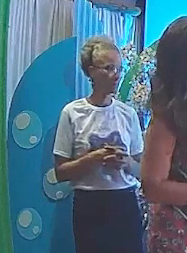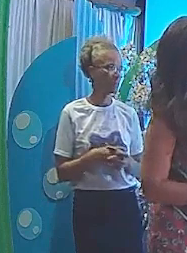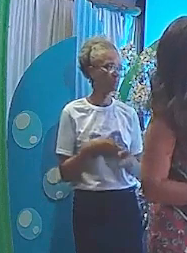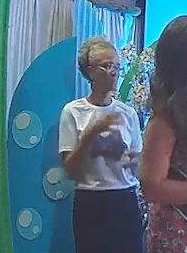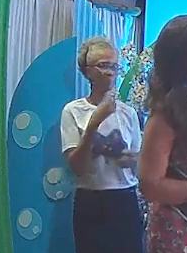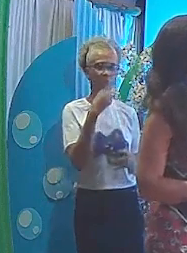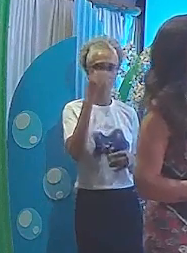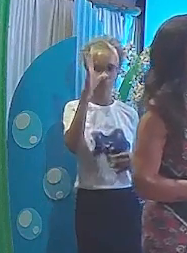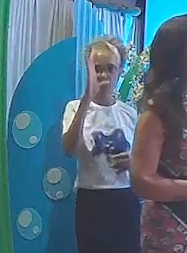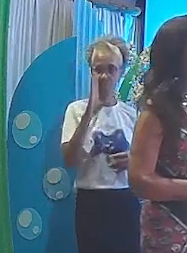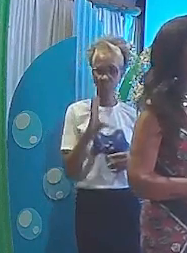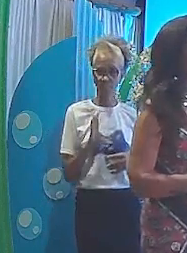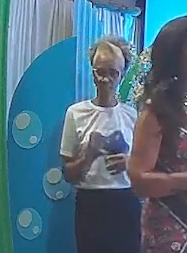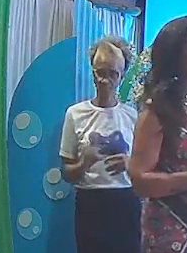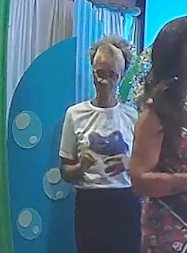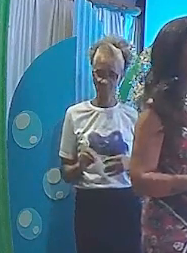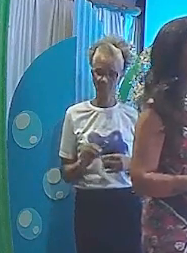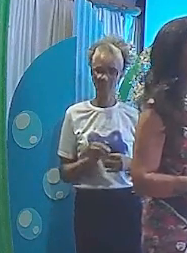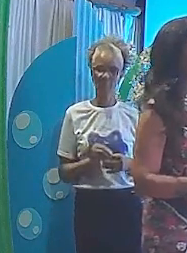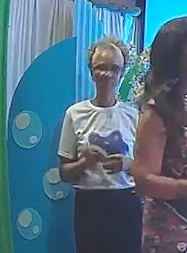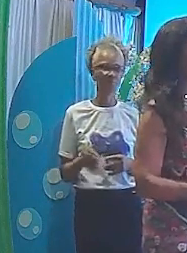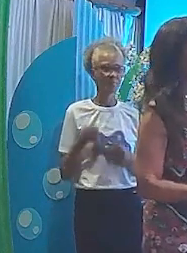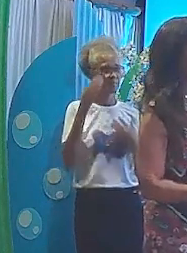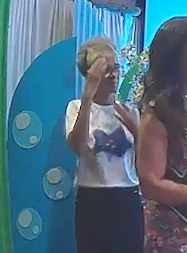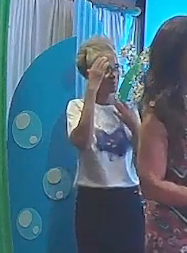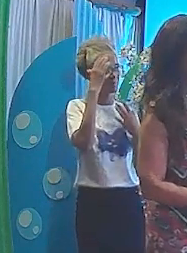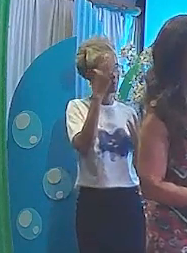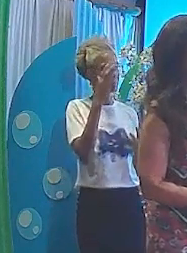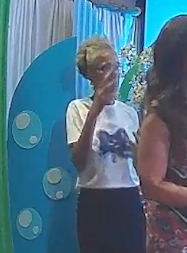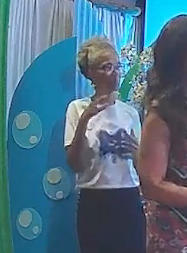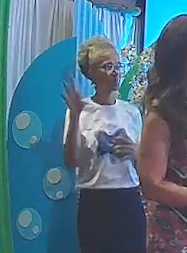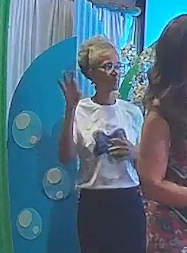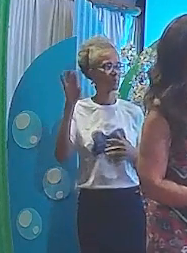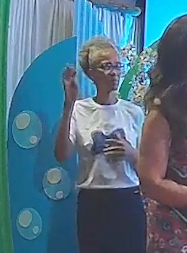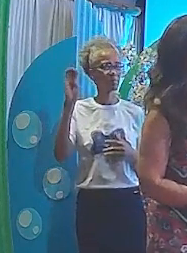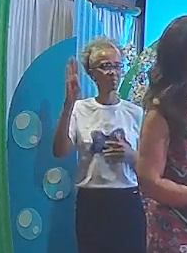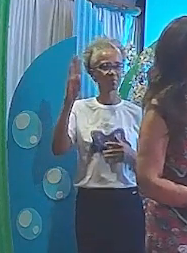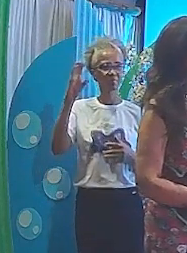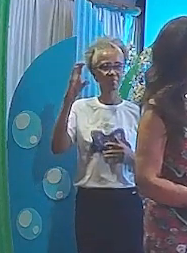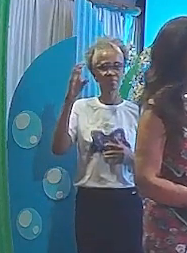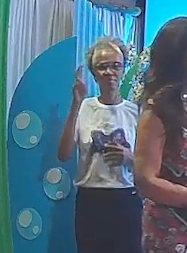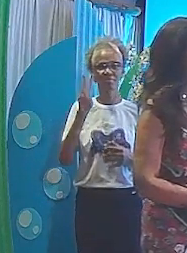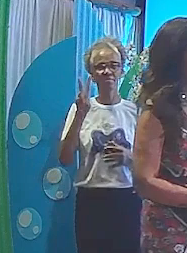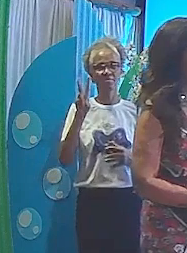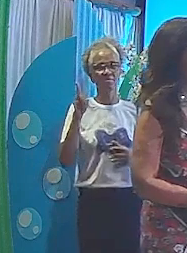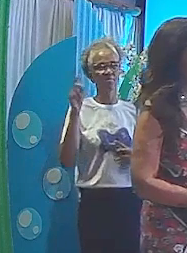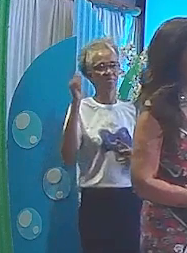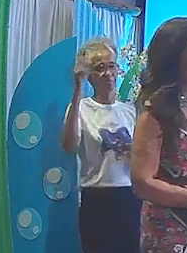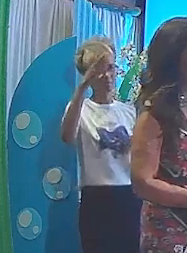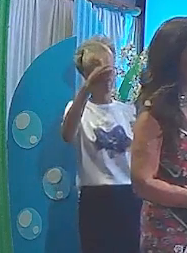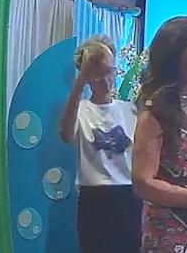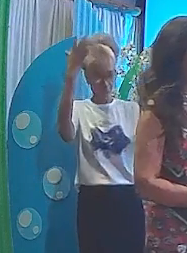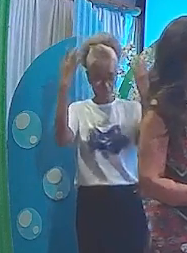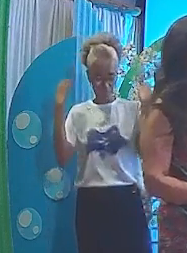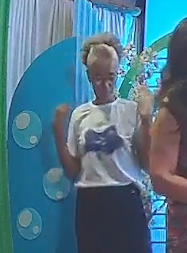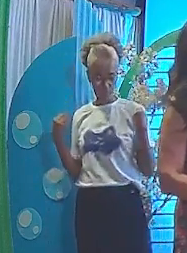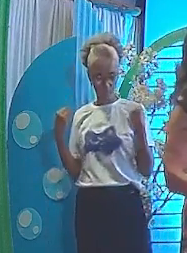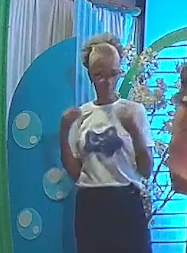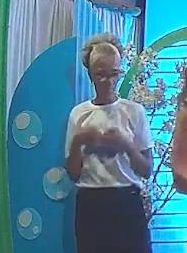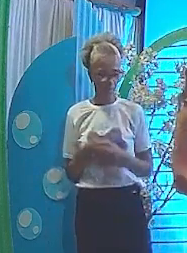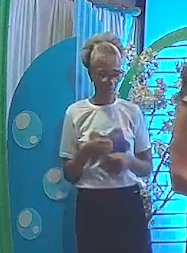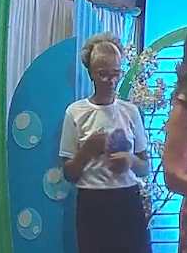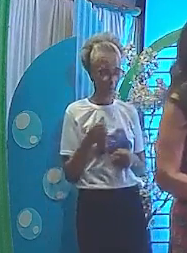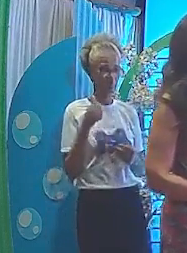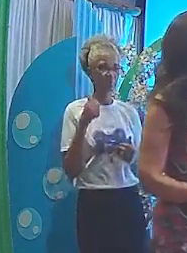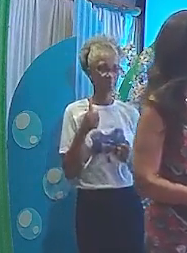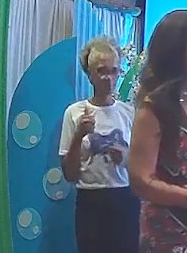Boa noite a todos. Queria cumprimentar a Rebeca, Vanessa, dizer que essas duas guerreiras aí, tenho certeza, né, que